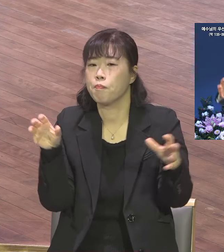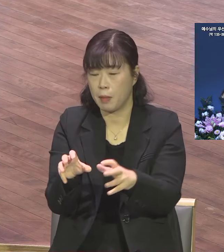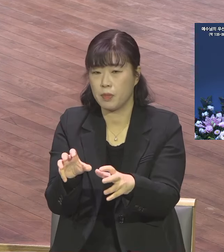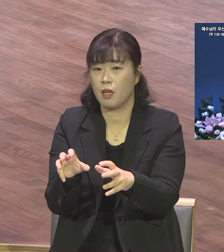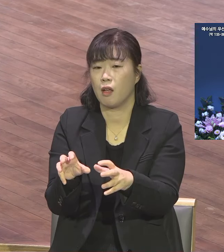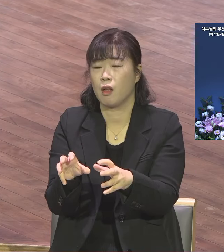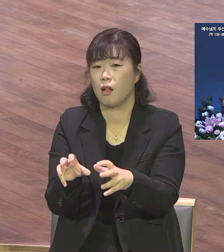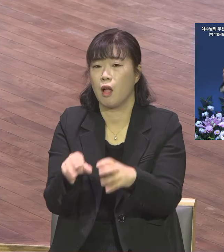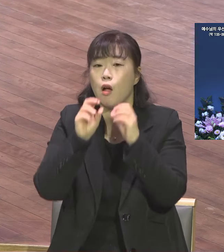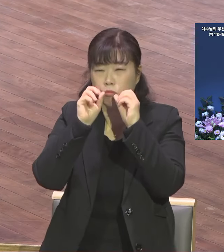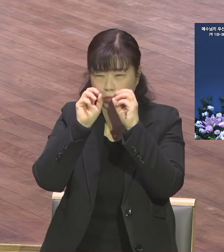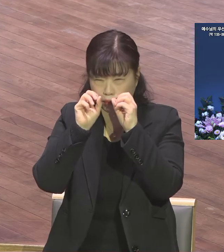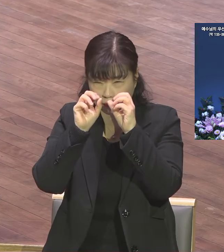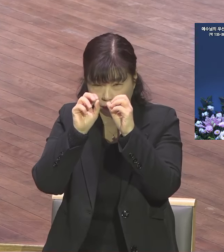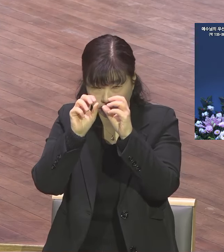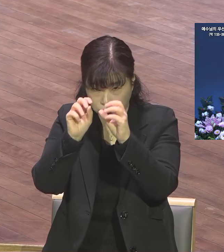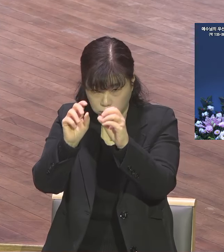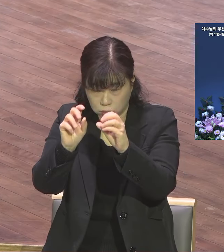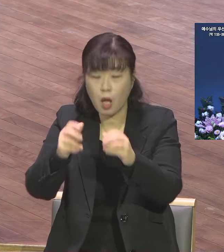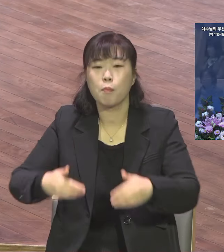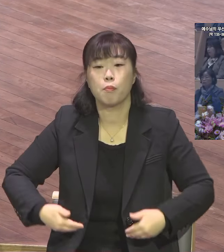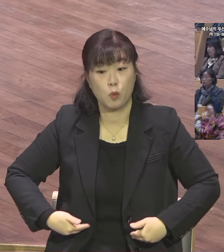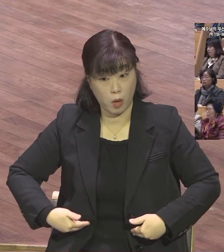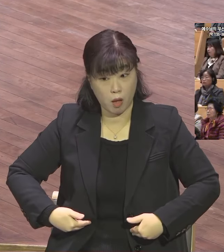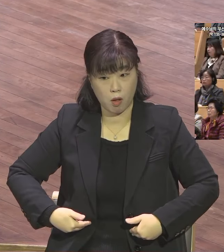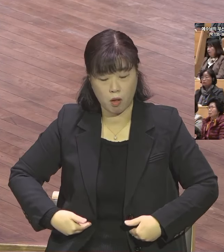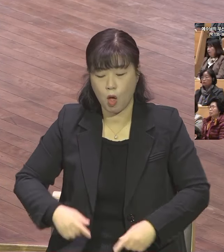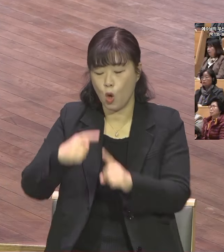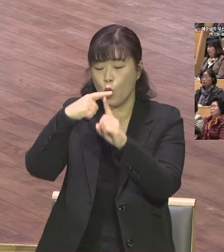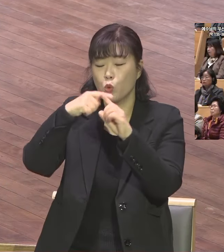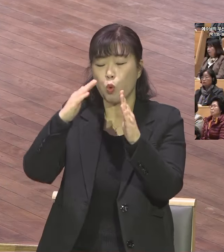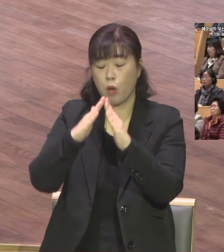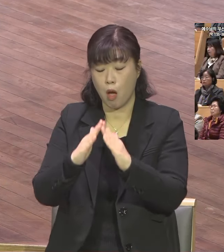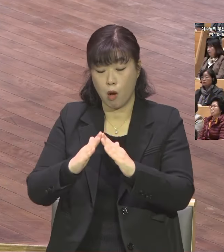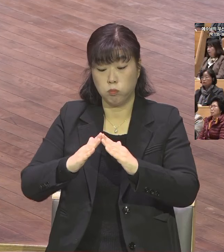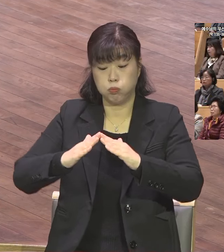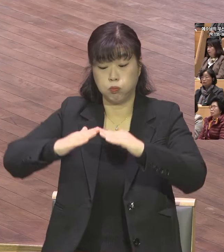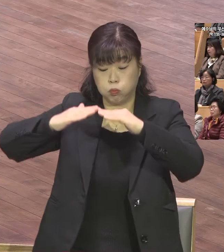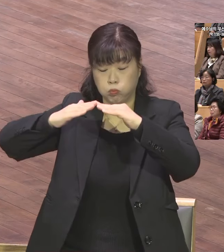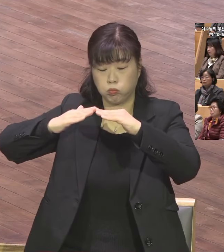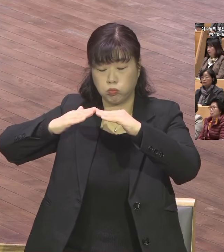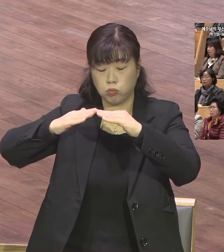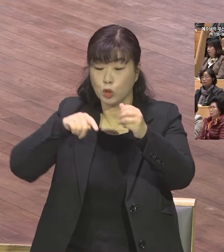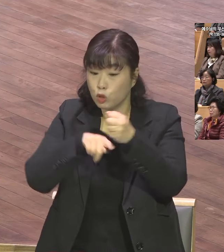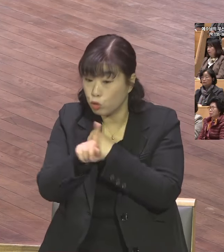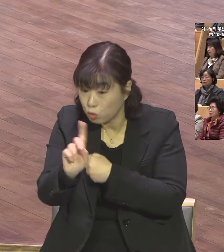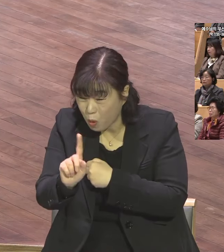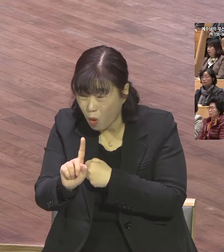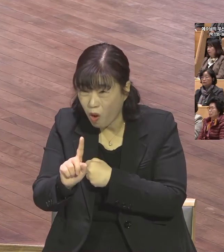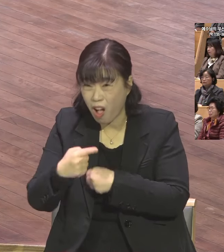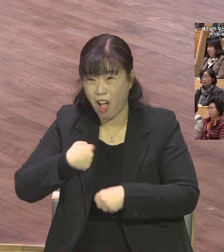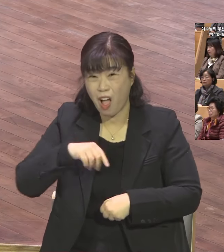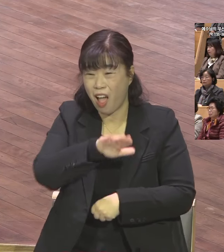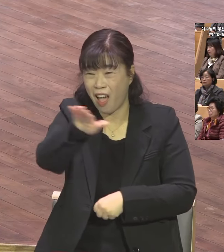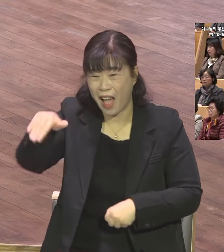됩니까? 힘합쳐가지고 더 크게 선교하자고. 아멘. 네. 선교사들이 지금 얼마나 지금 필요한 것들이 많은데 지금